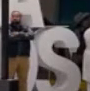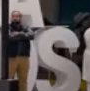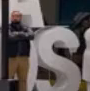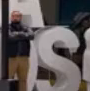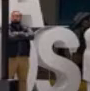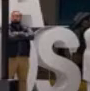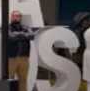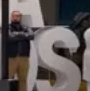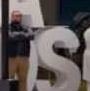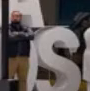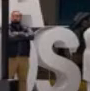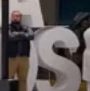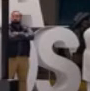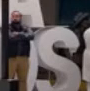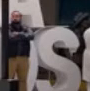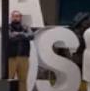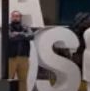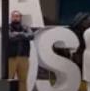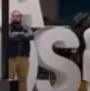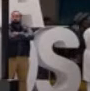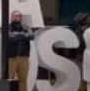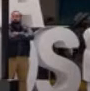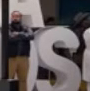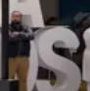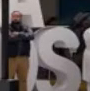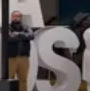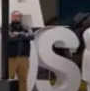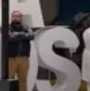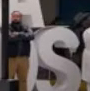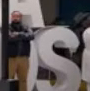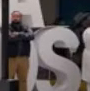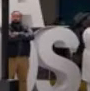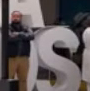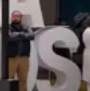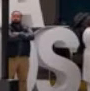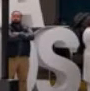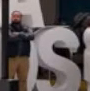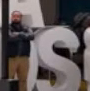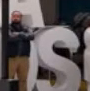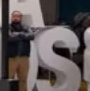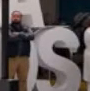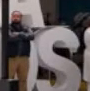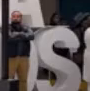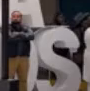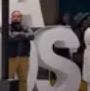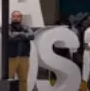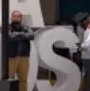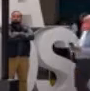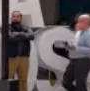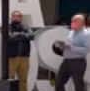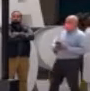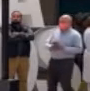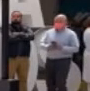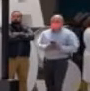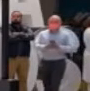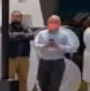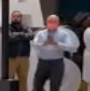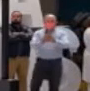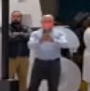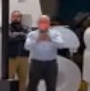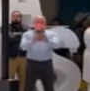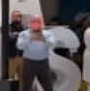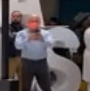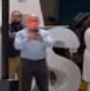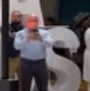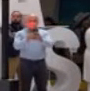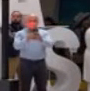Como siempre, también agradecemos la presencia de la presidenta de la Comisión de Desarrollo Económico, Turismos y Asuntos Fronterizos, la regidora